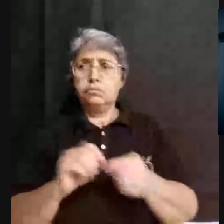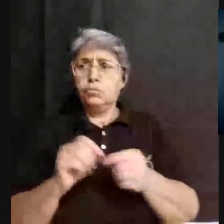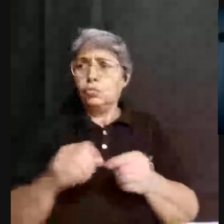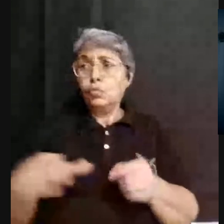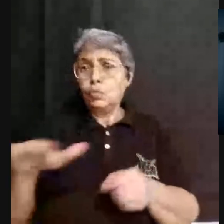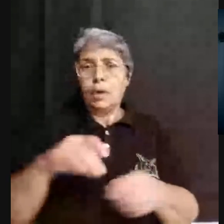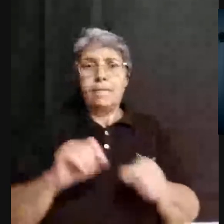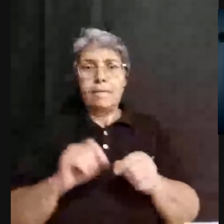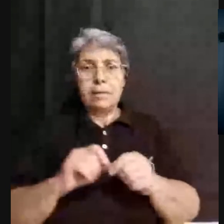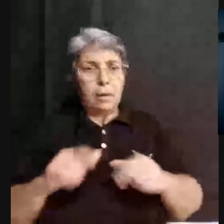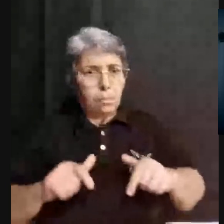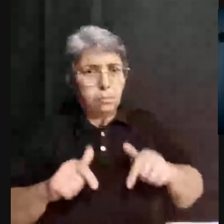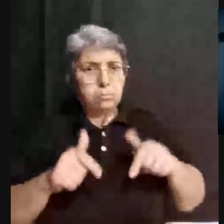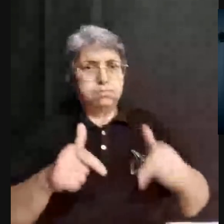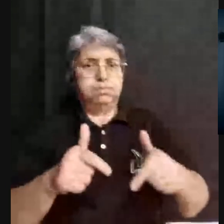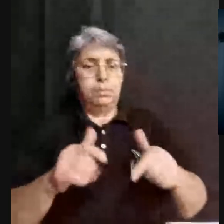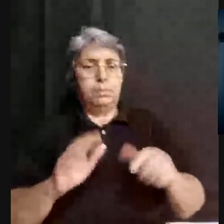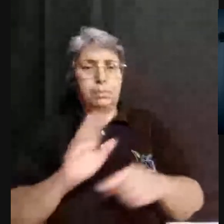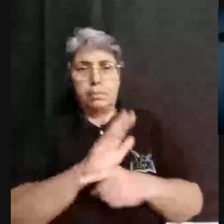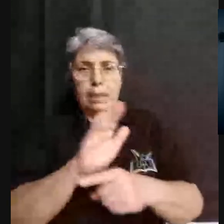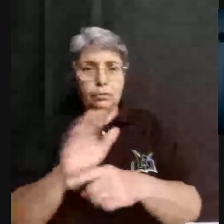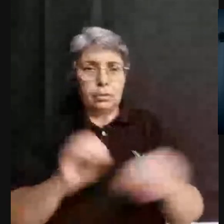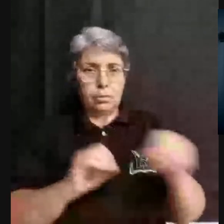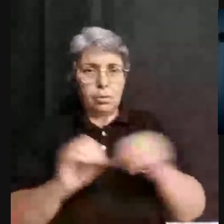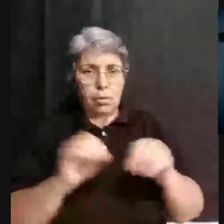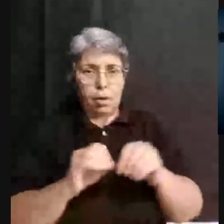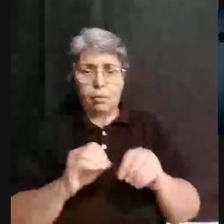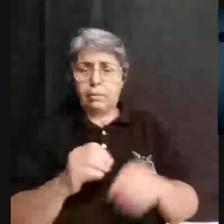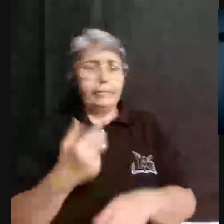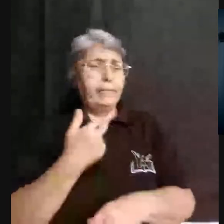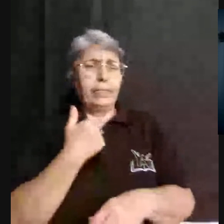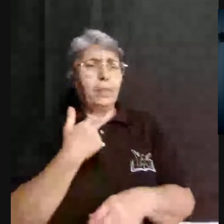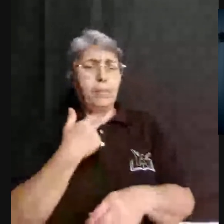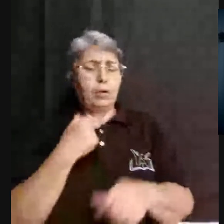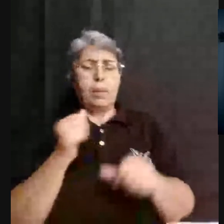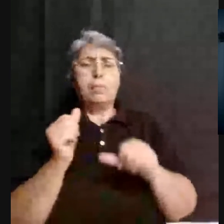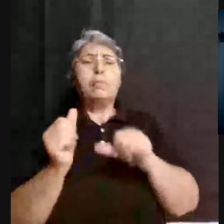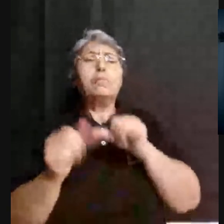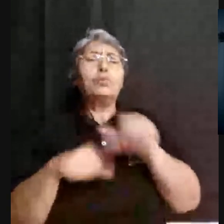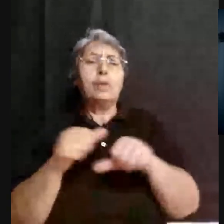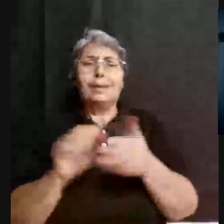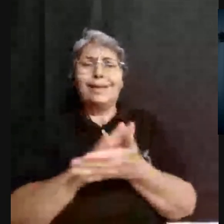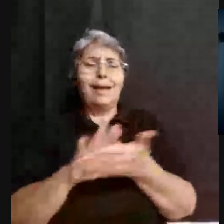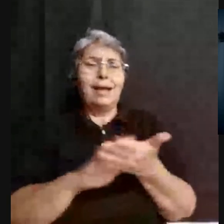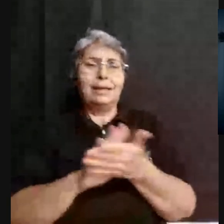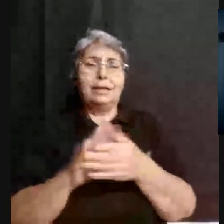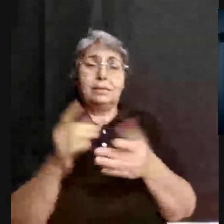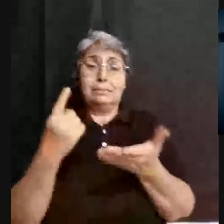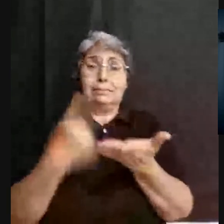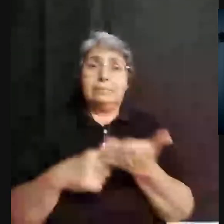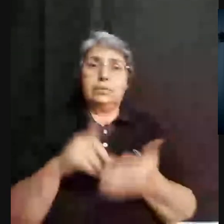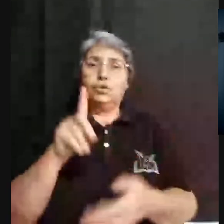a a certeza de que no momento certo Jesus